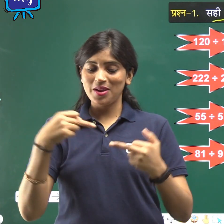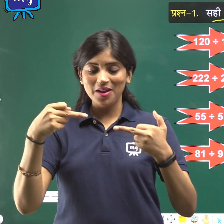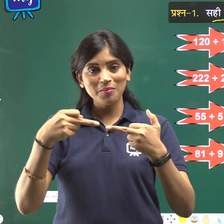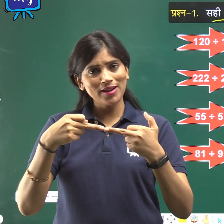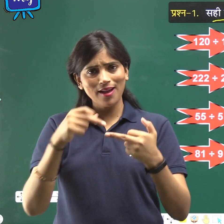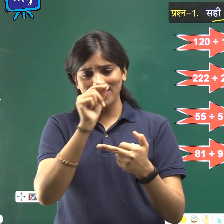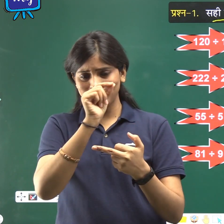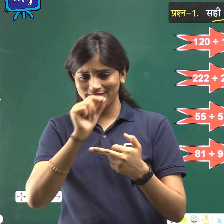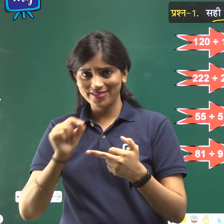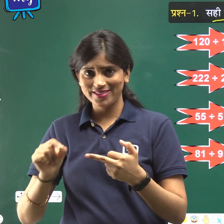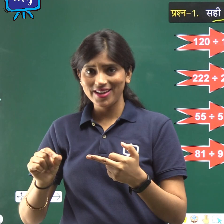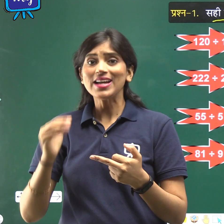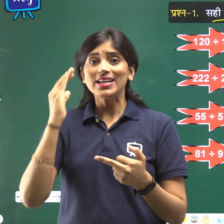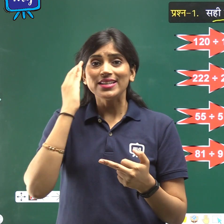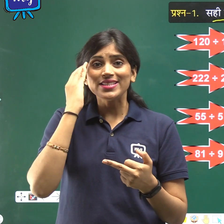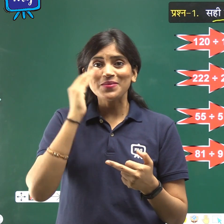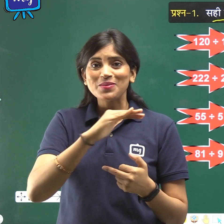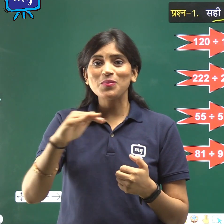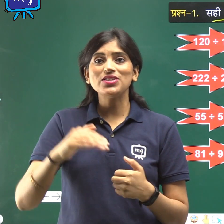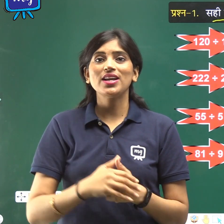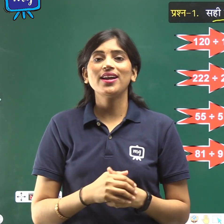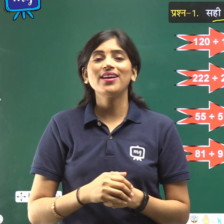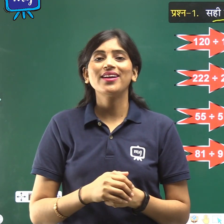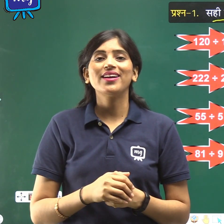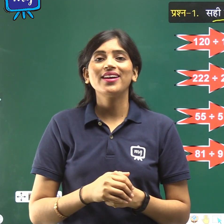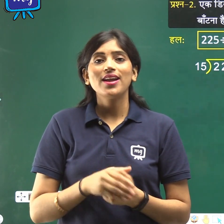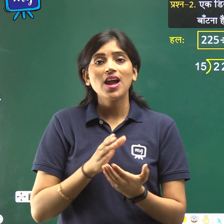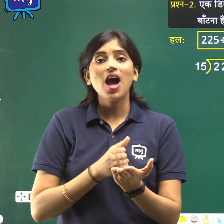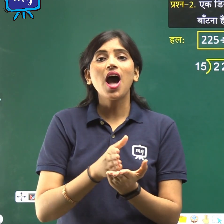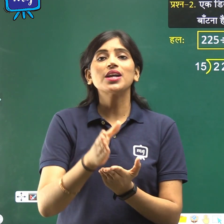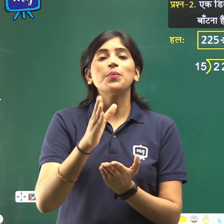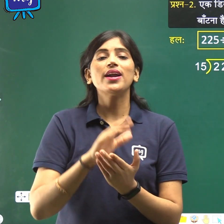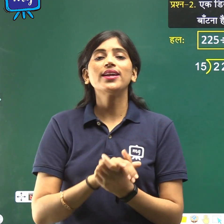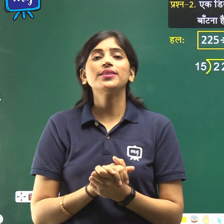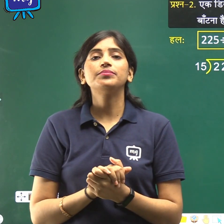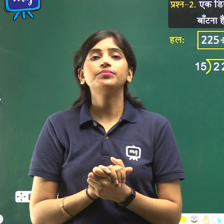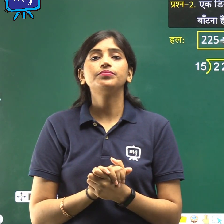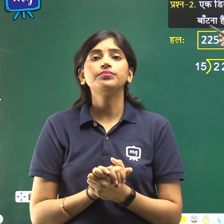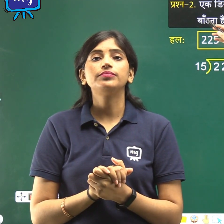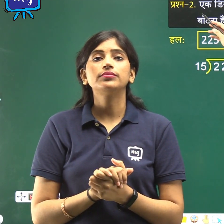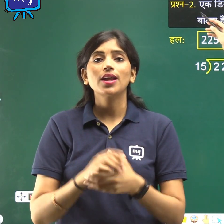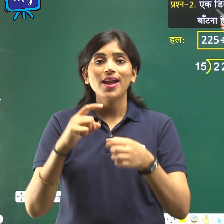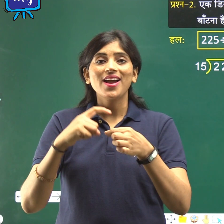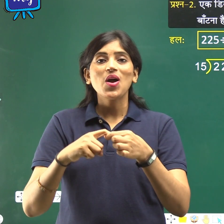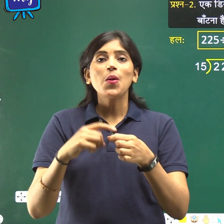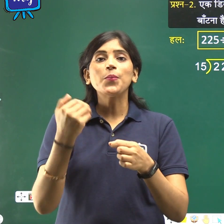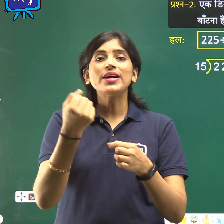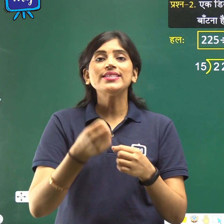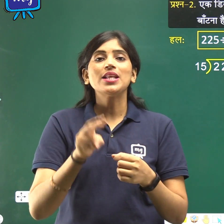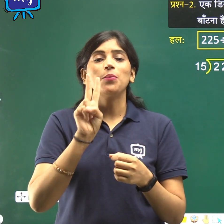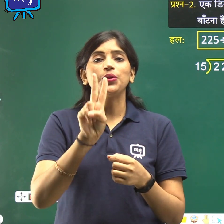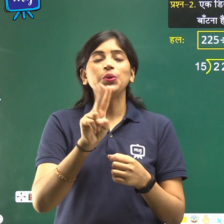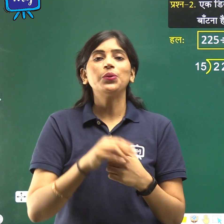मिलाया। समझ में आया बच्चों? आगे बढ़ें। प्रश्न नंबर